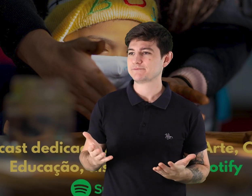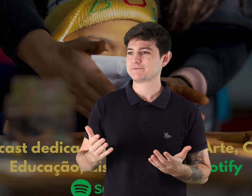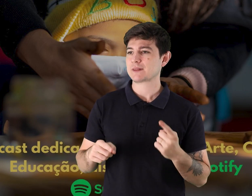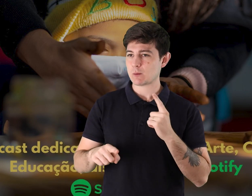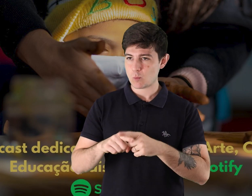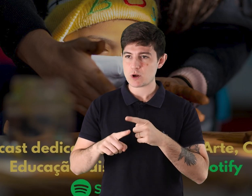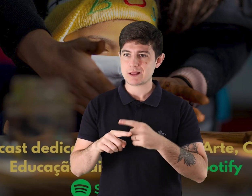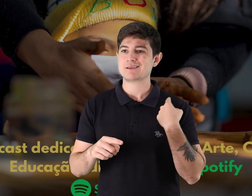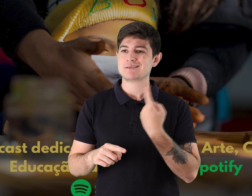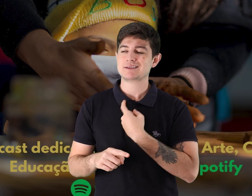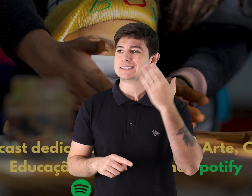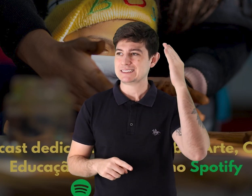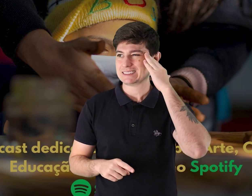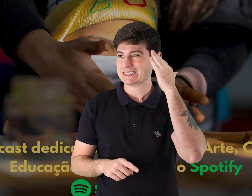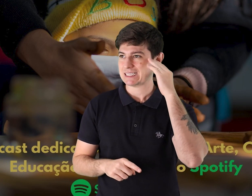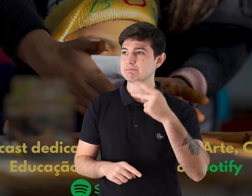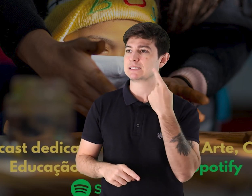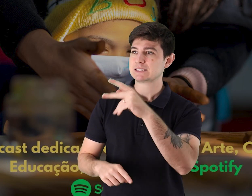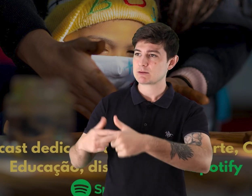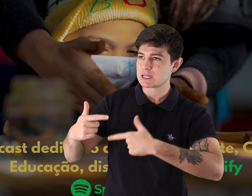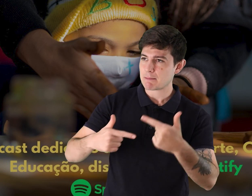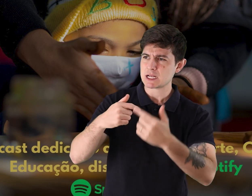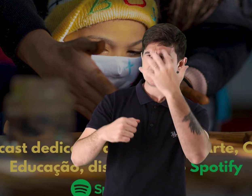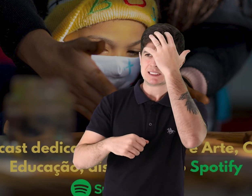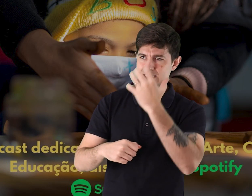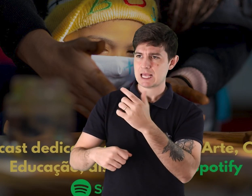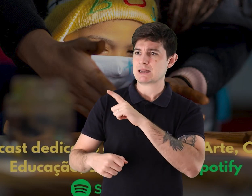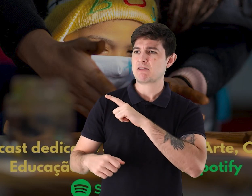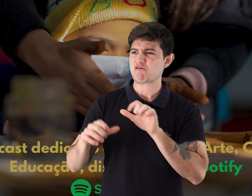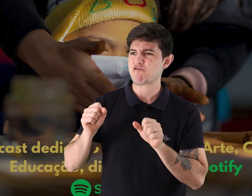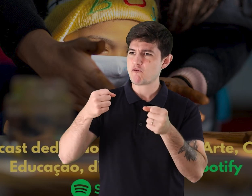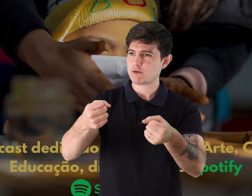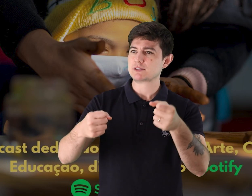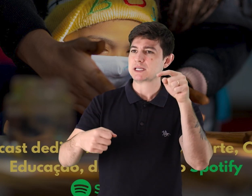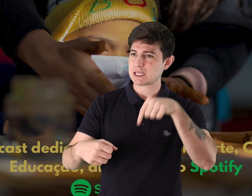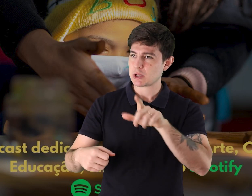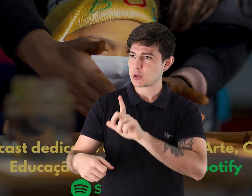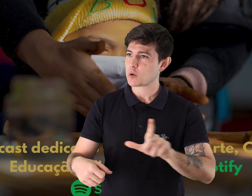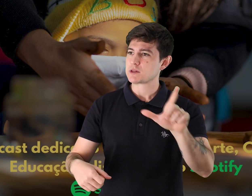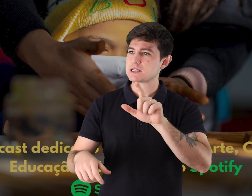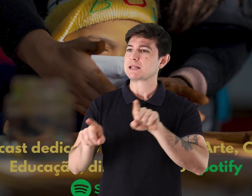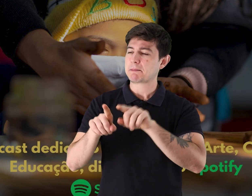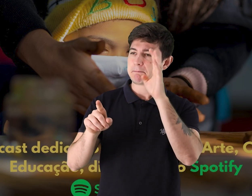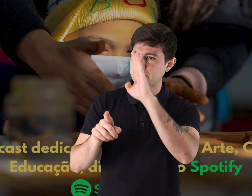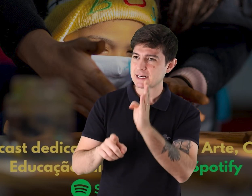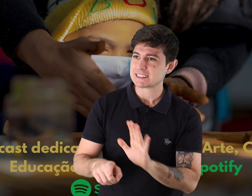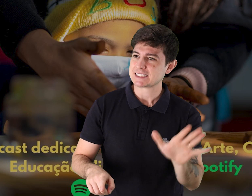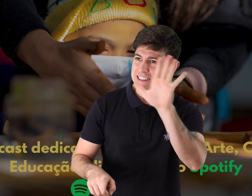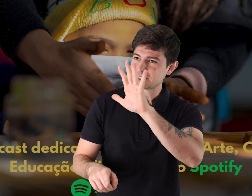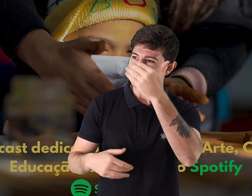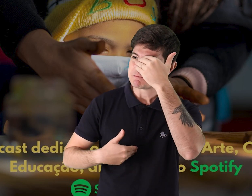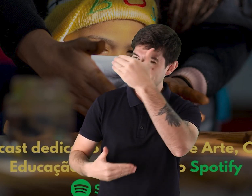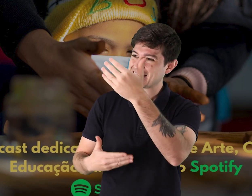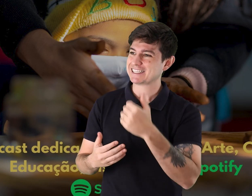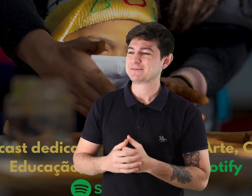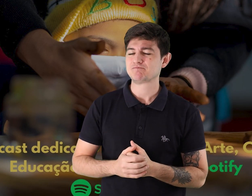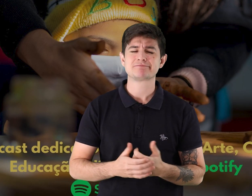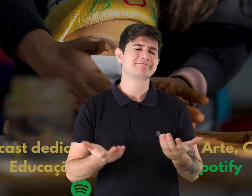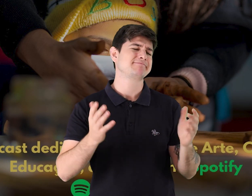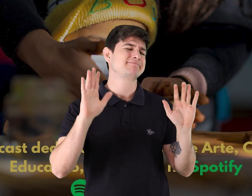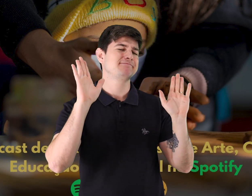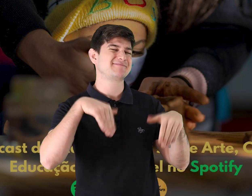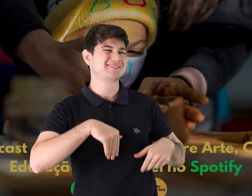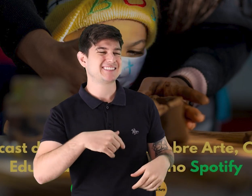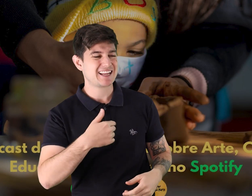honra, porque a gente sabe o quanto o seu trabalho é sério e tem força aqui em Londrina e inclusive no Brasil.